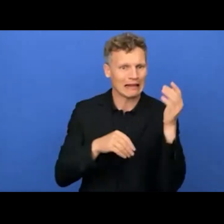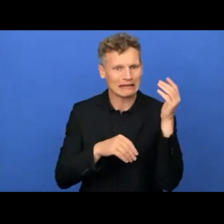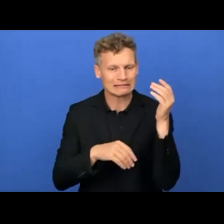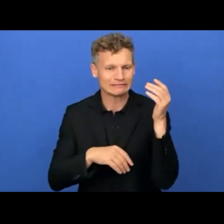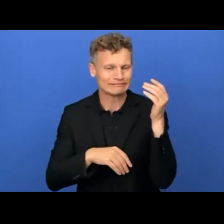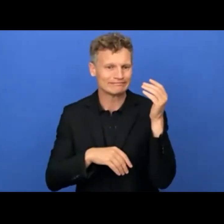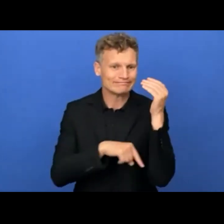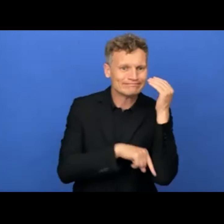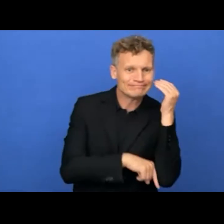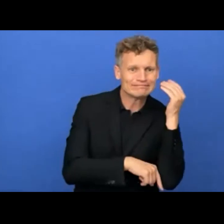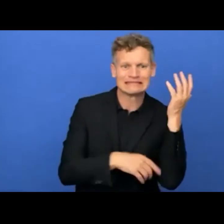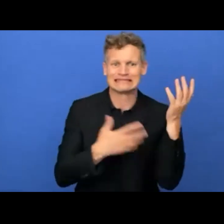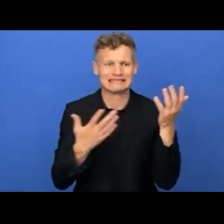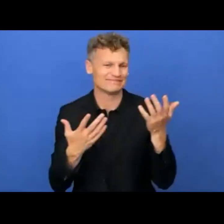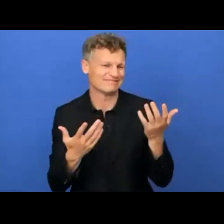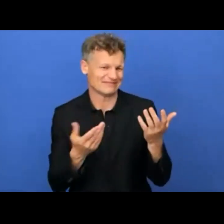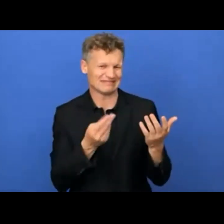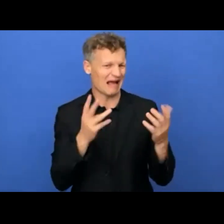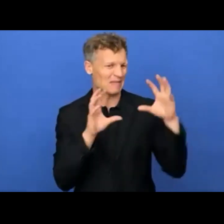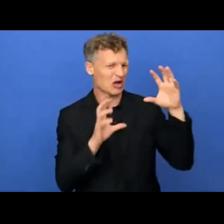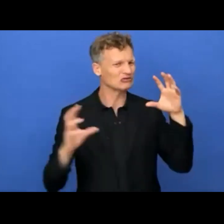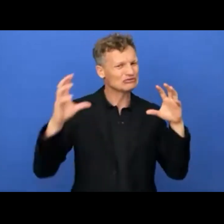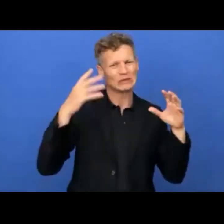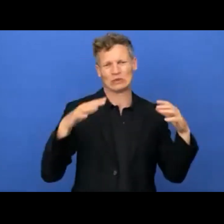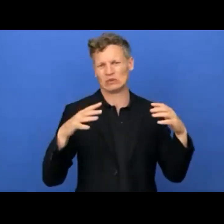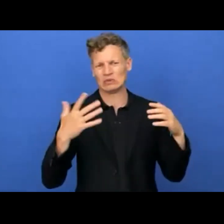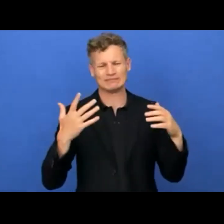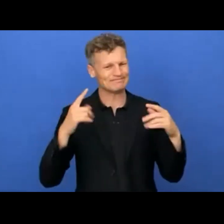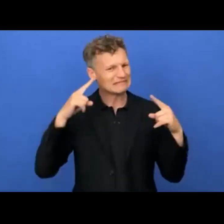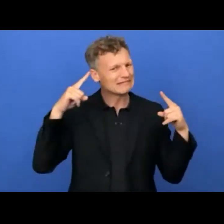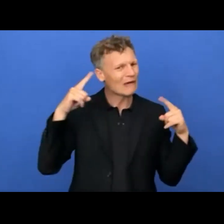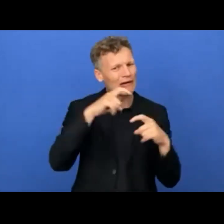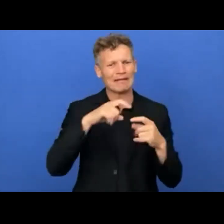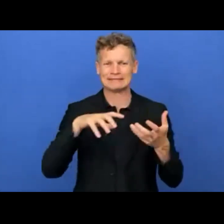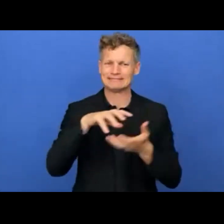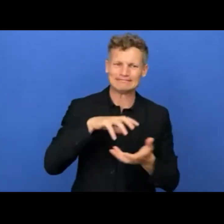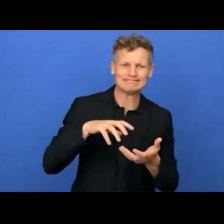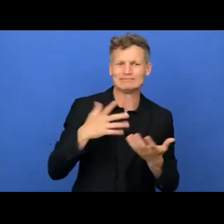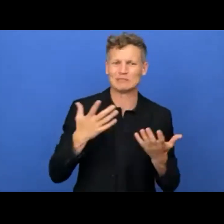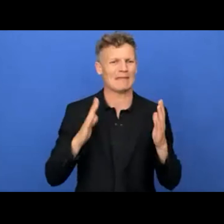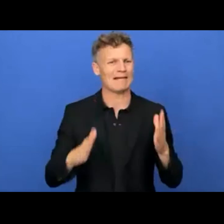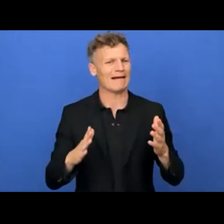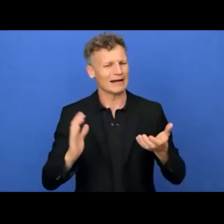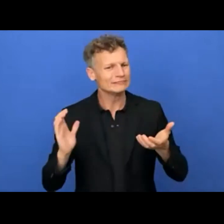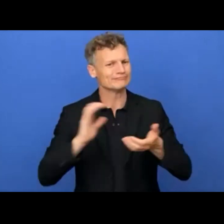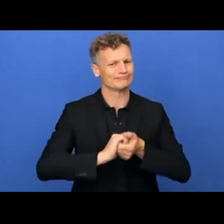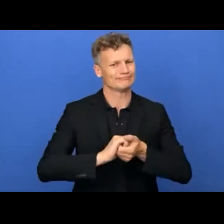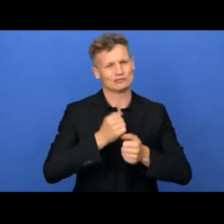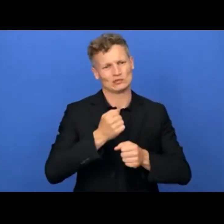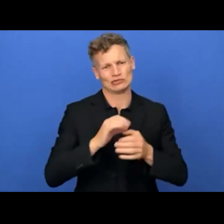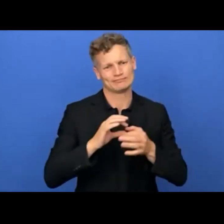etc., notamment dans les pays à faible et à moyen revenu. Donc, tous ensemble, nous